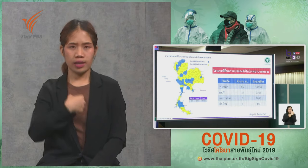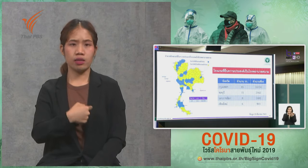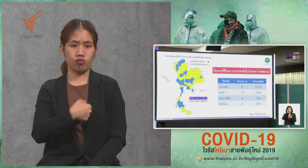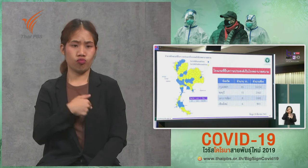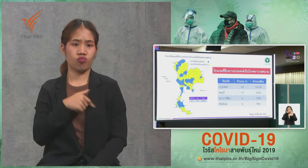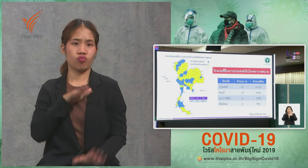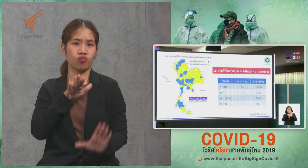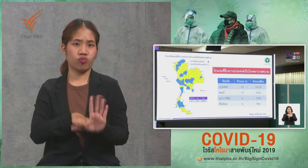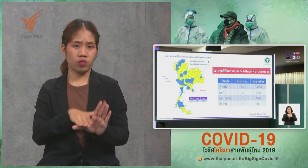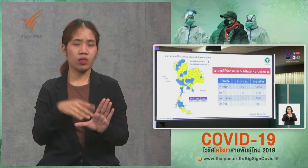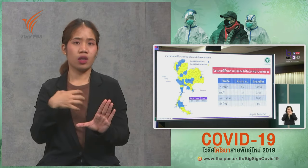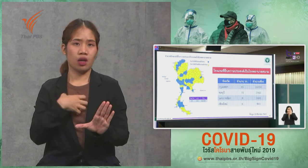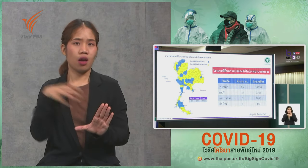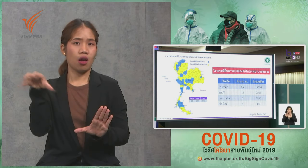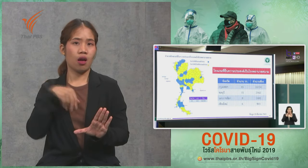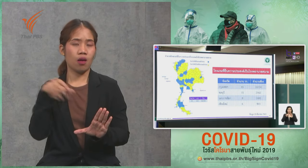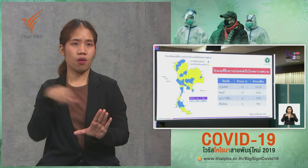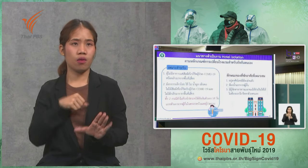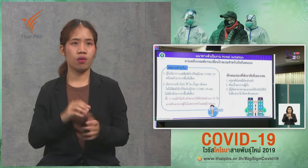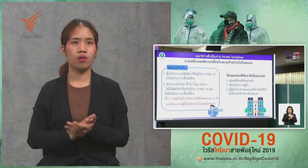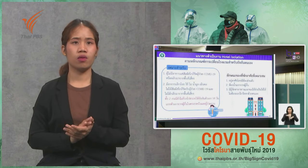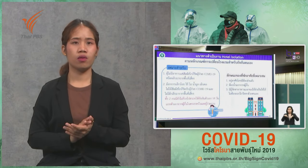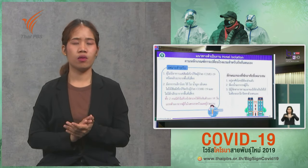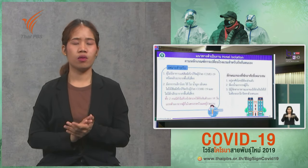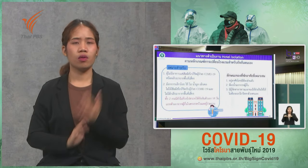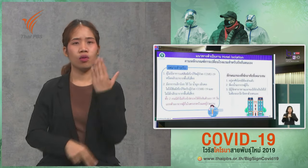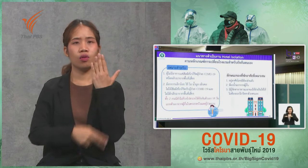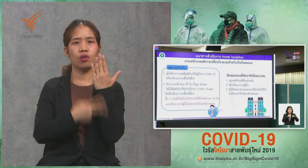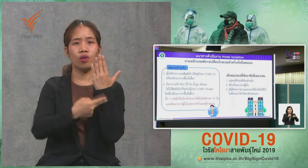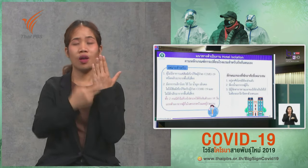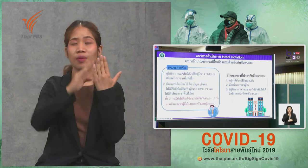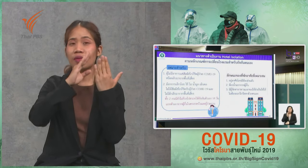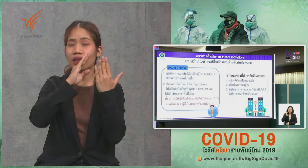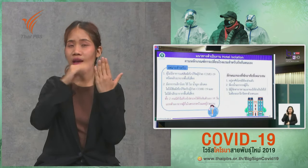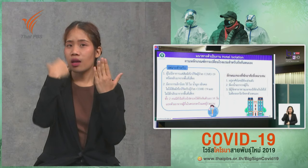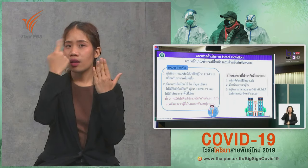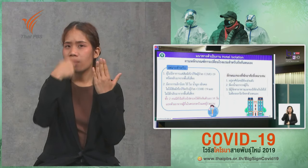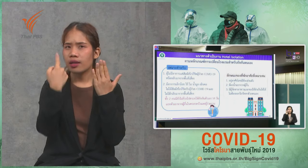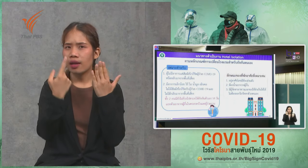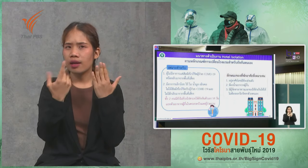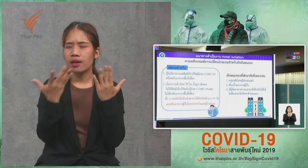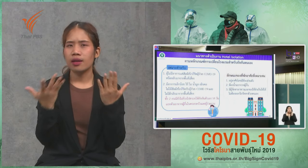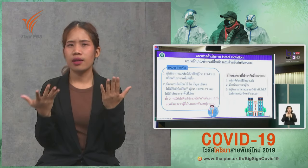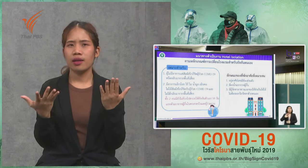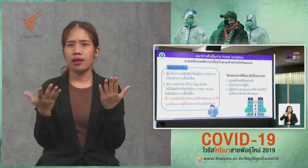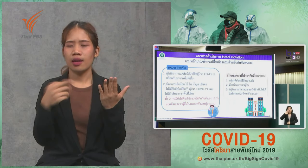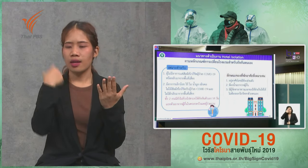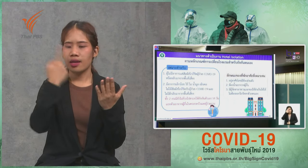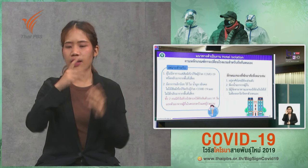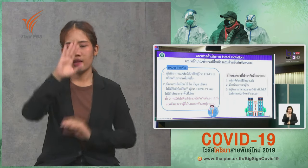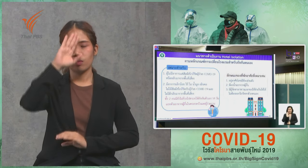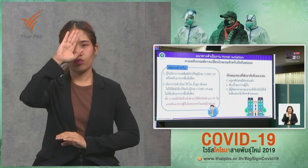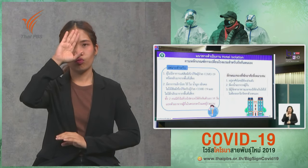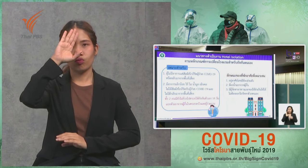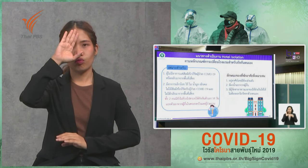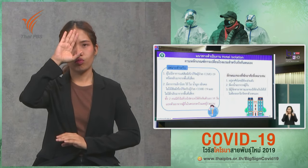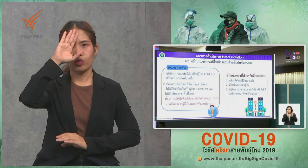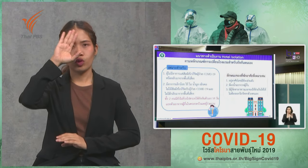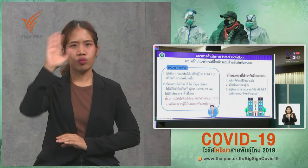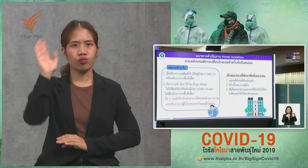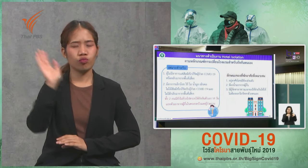เป็นเราเรียกว่าโฮเทลไอโซเลชันกรณีที่ผู้ป่วยไม่ใช่ผู้ป่วยนะครับผู้ที่